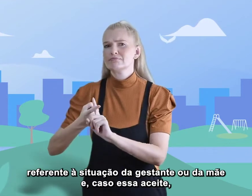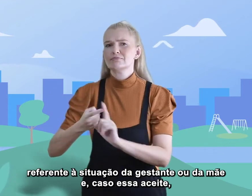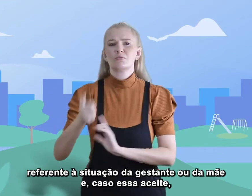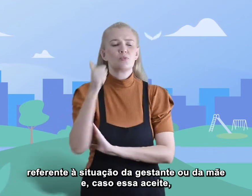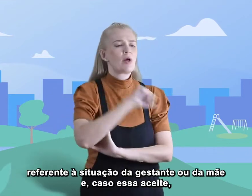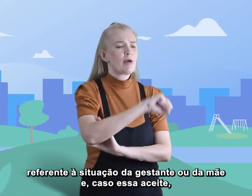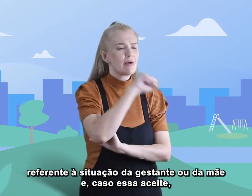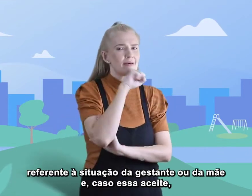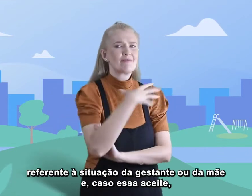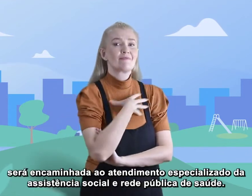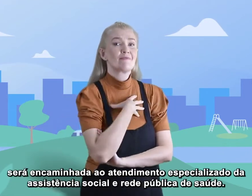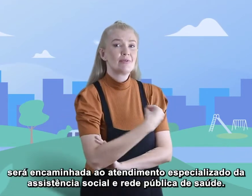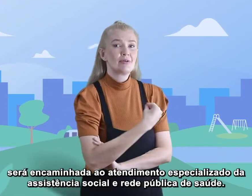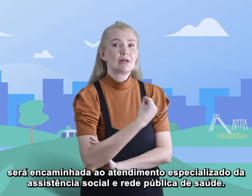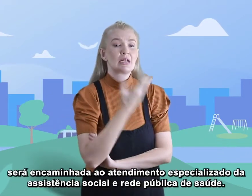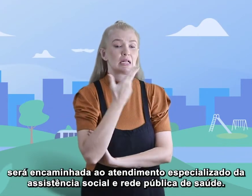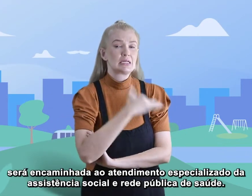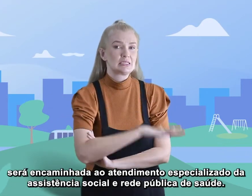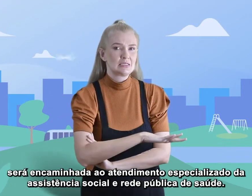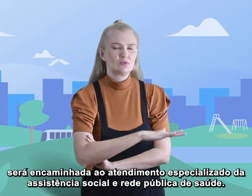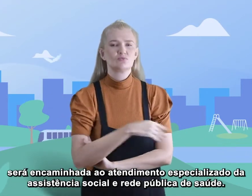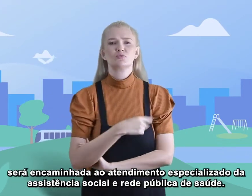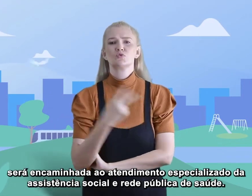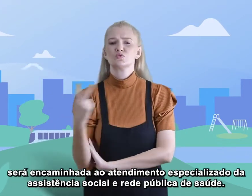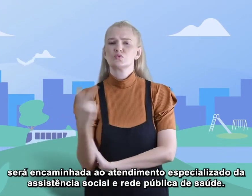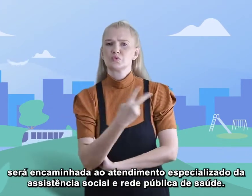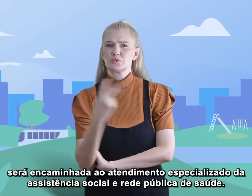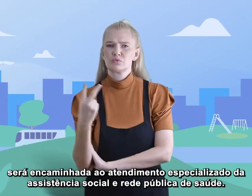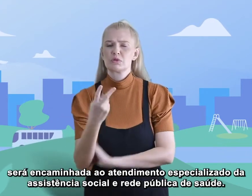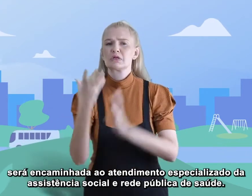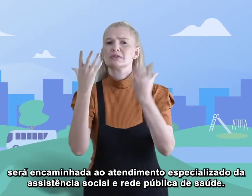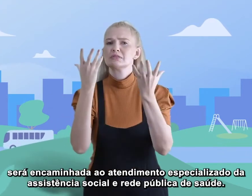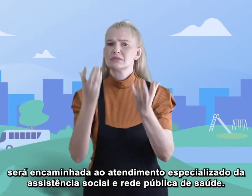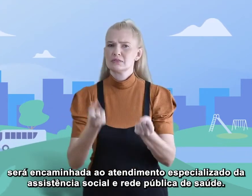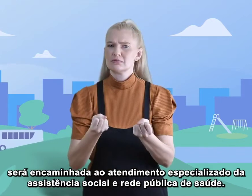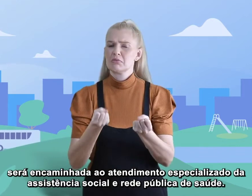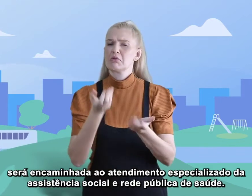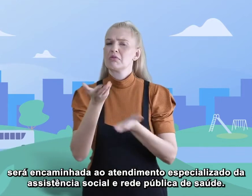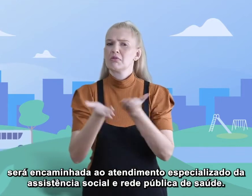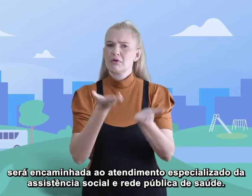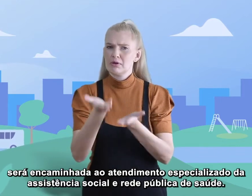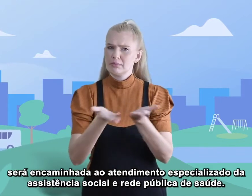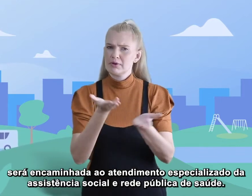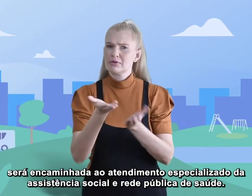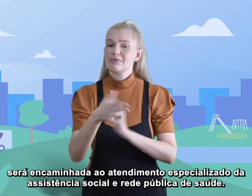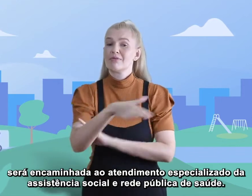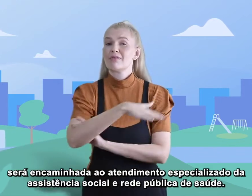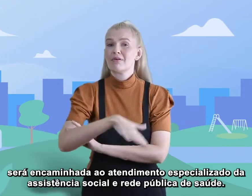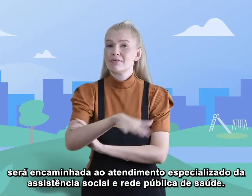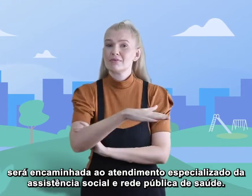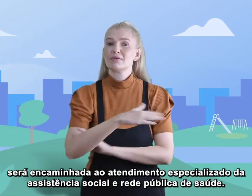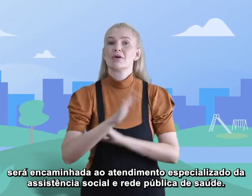aceite, será encaminhada ao atendimento especializado da assistência social e rede pública